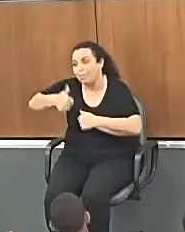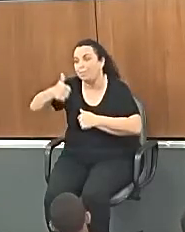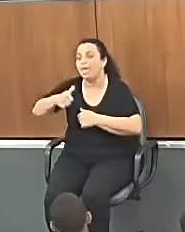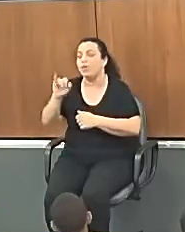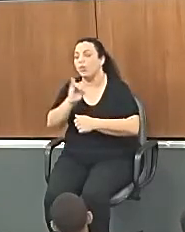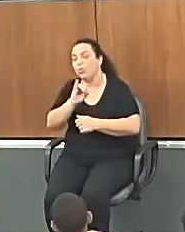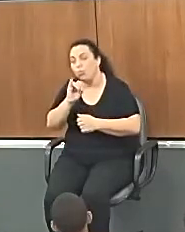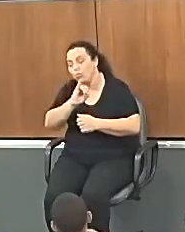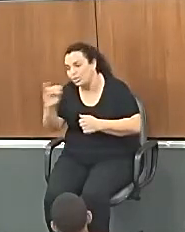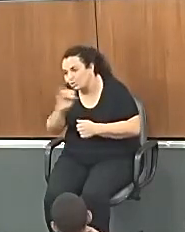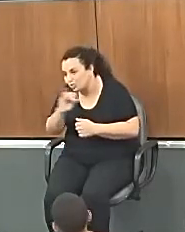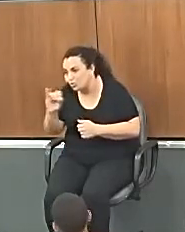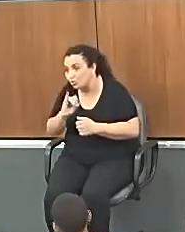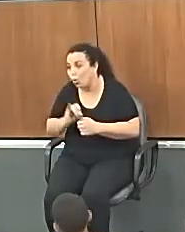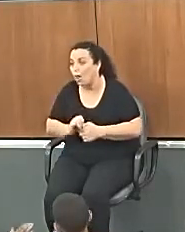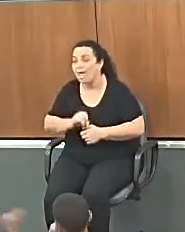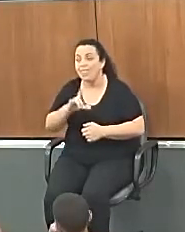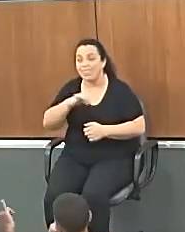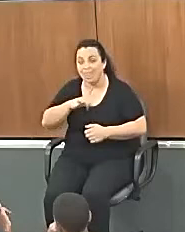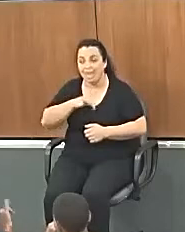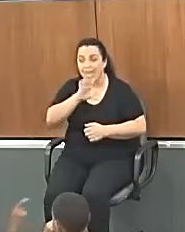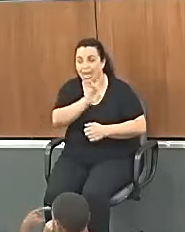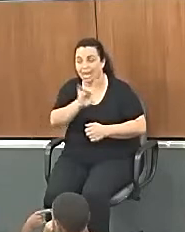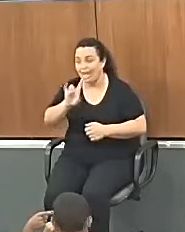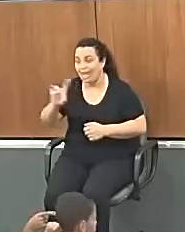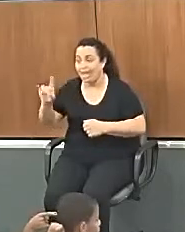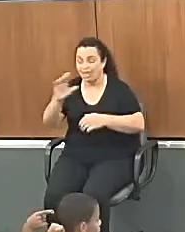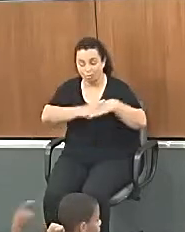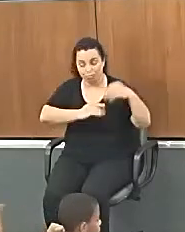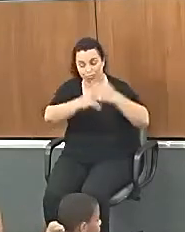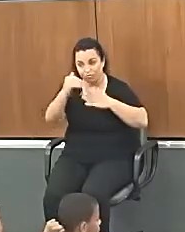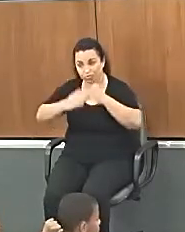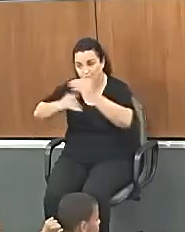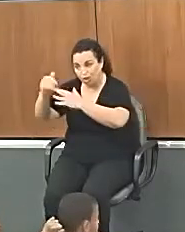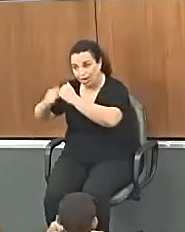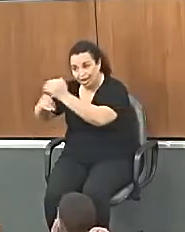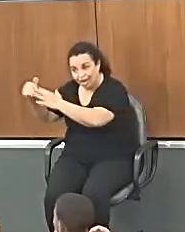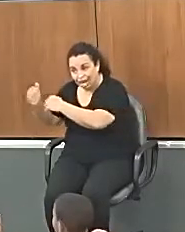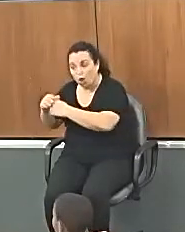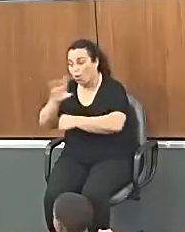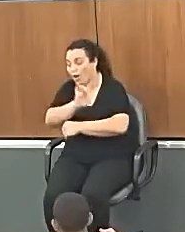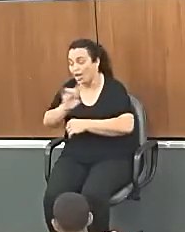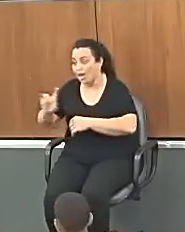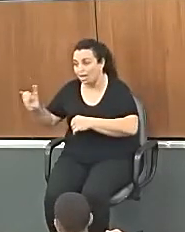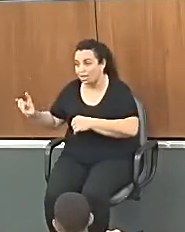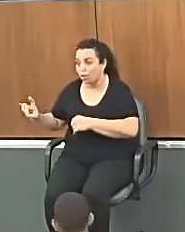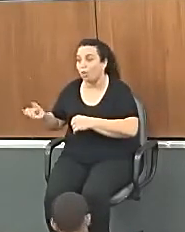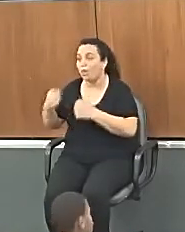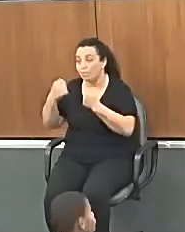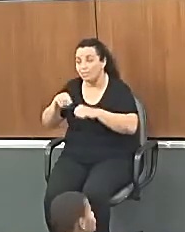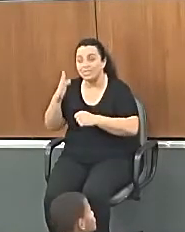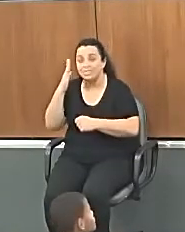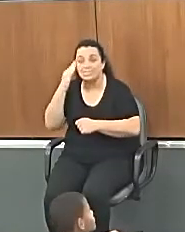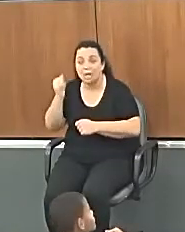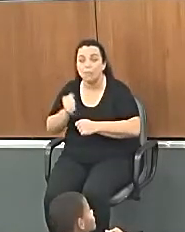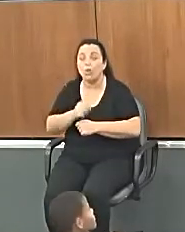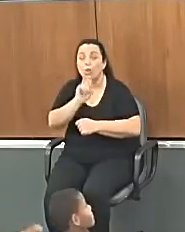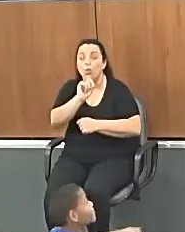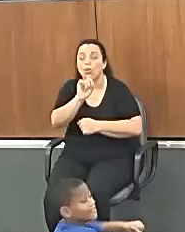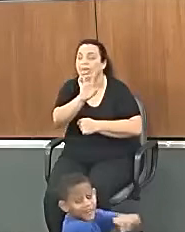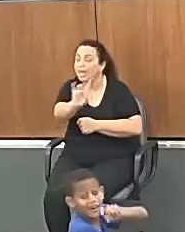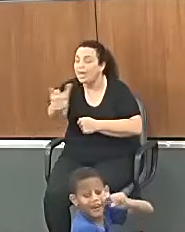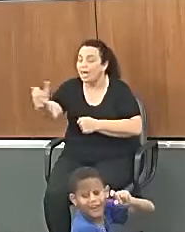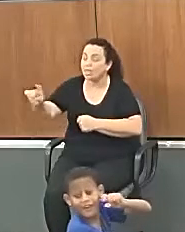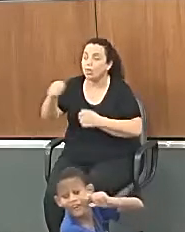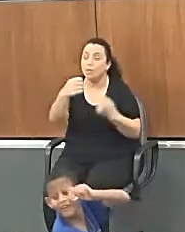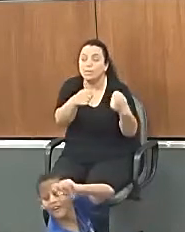na sua área e que cada um entenda o que o outro precisa temos que estar atento a